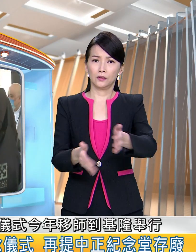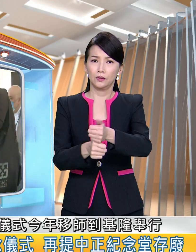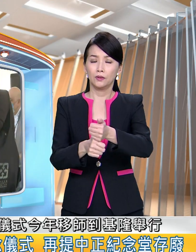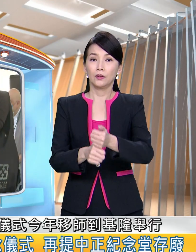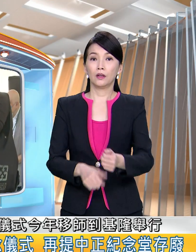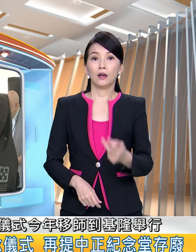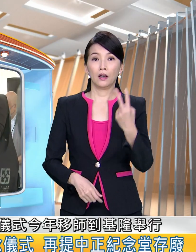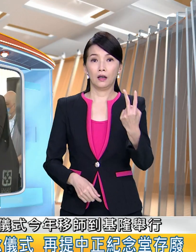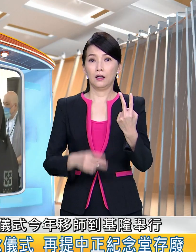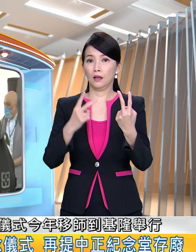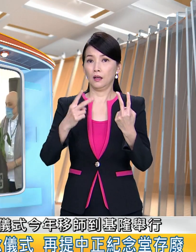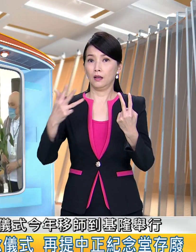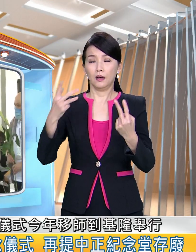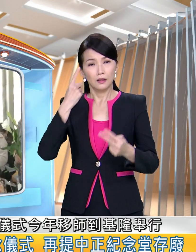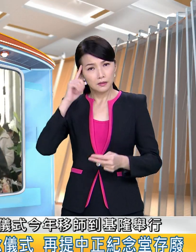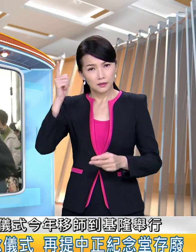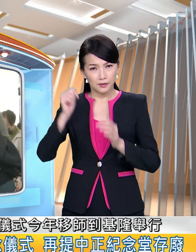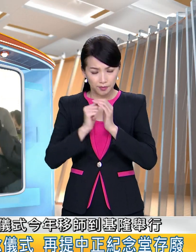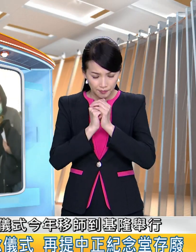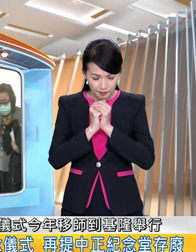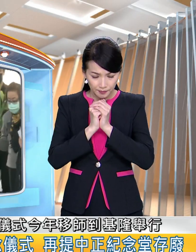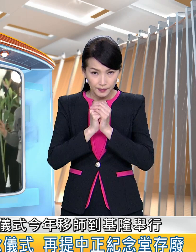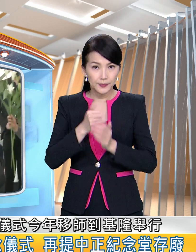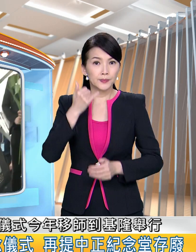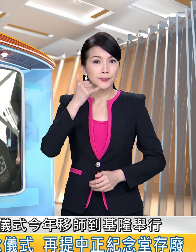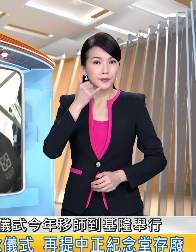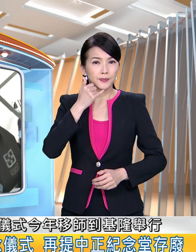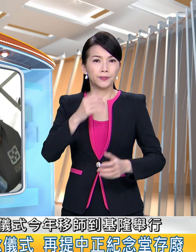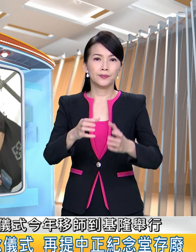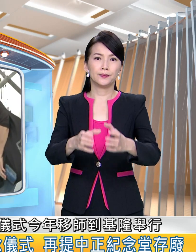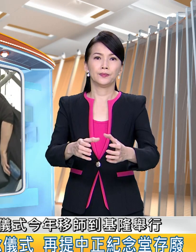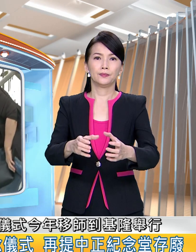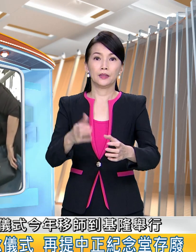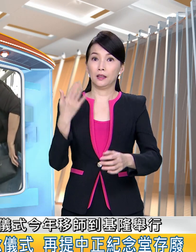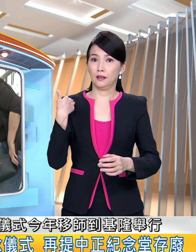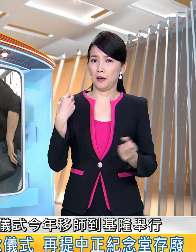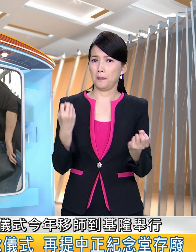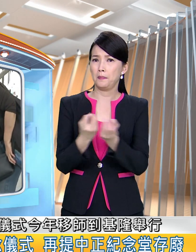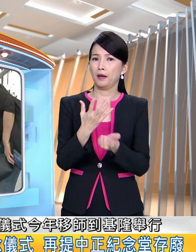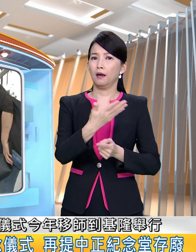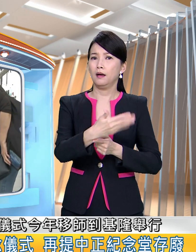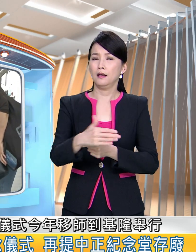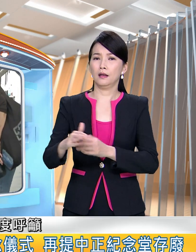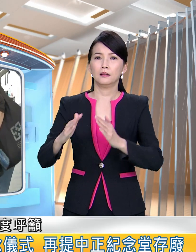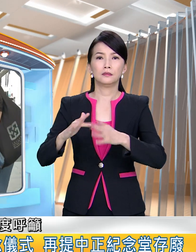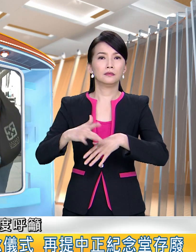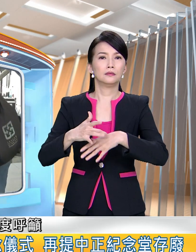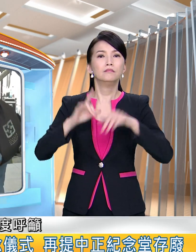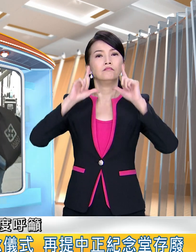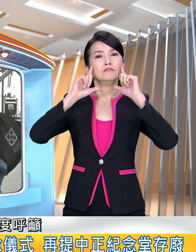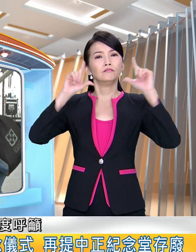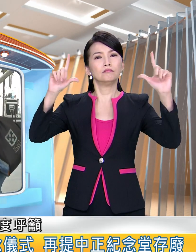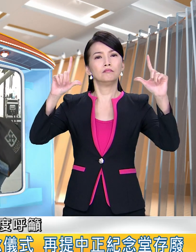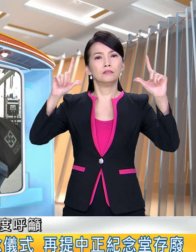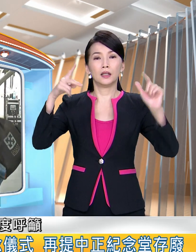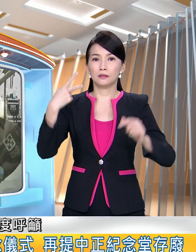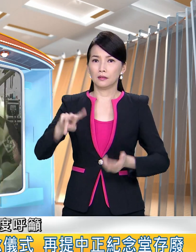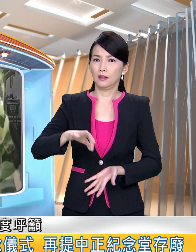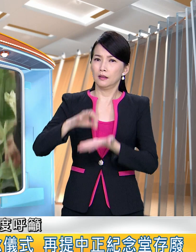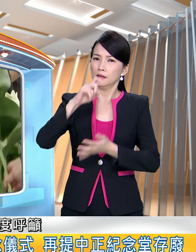228中书纪念仪式今年移师到基隆举行，受难家属代表再度呼